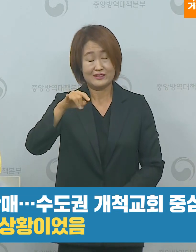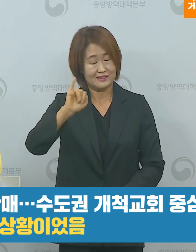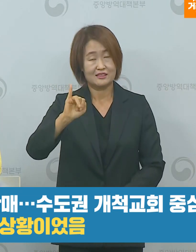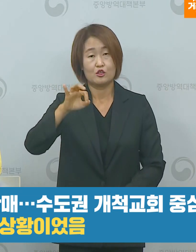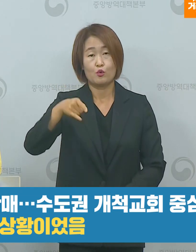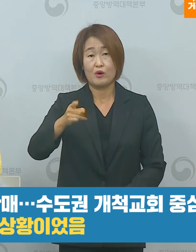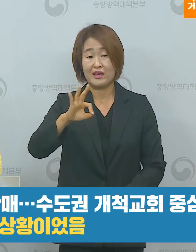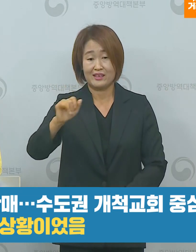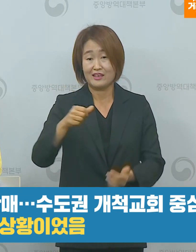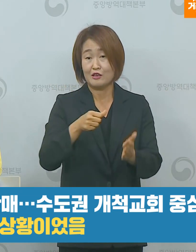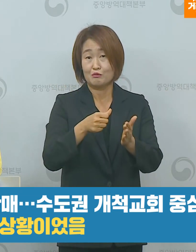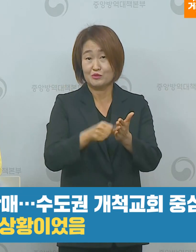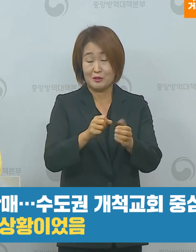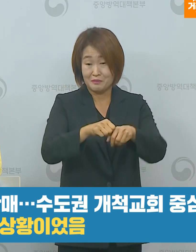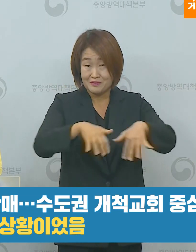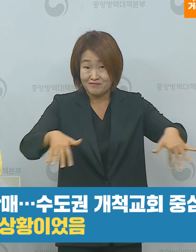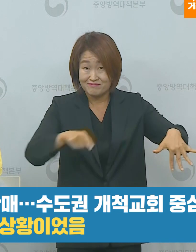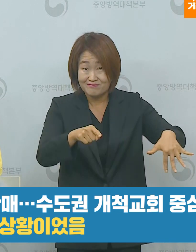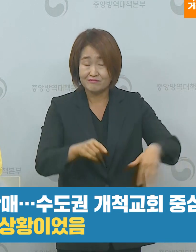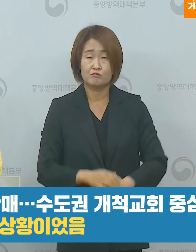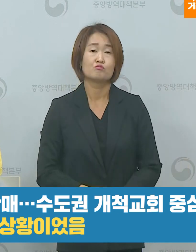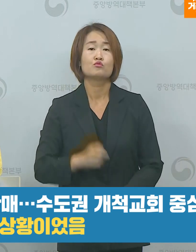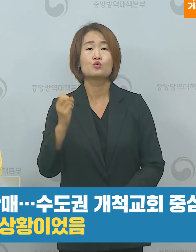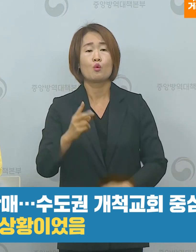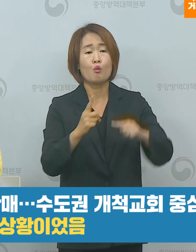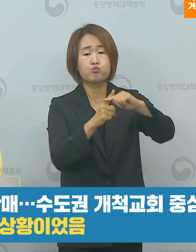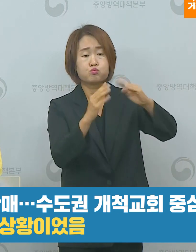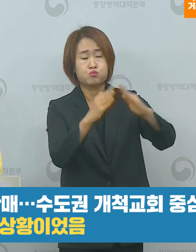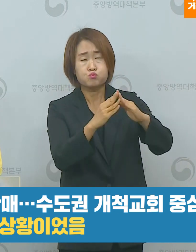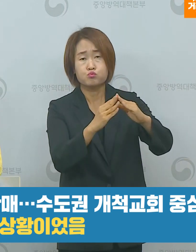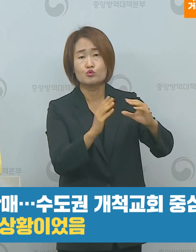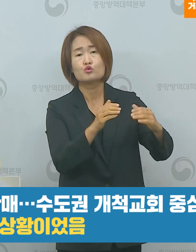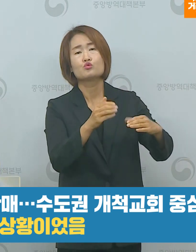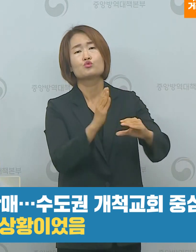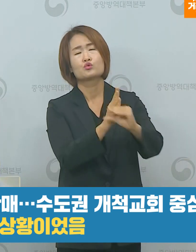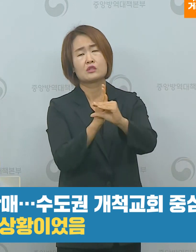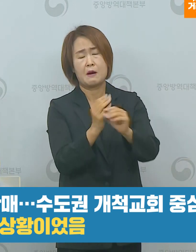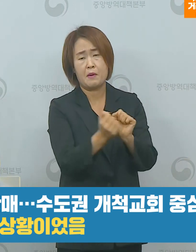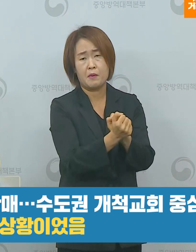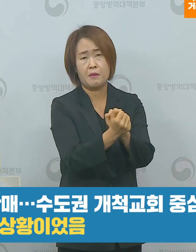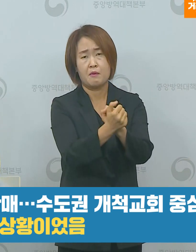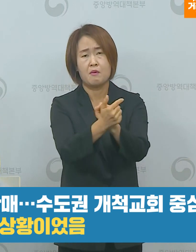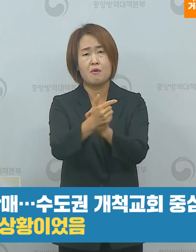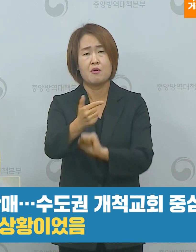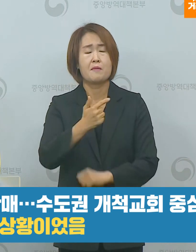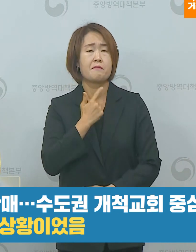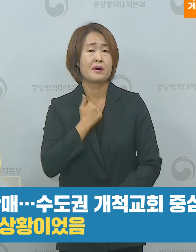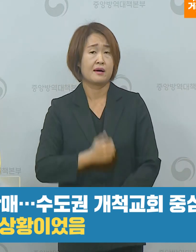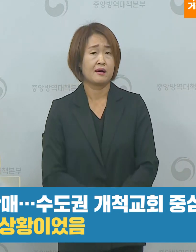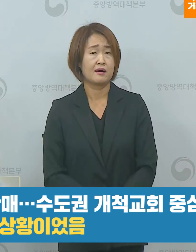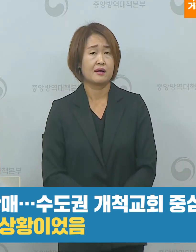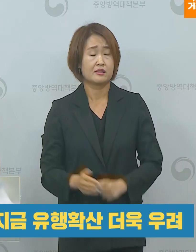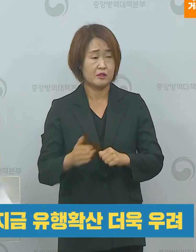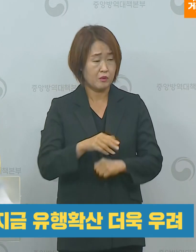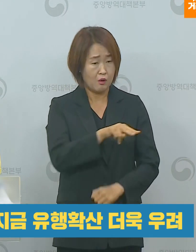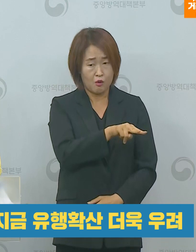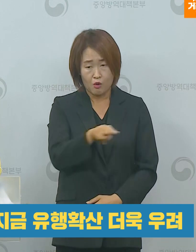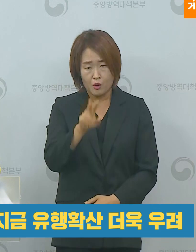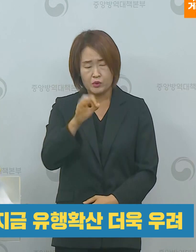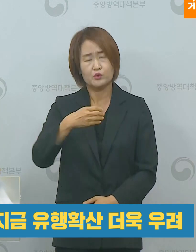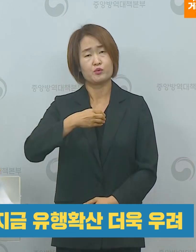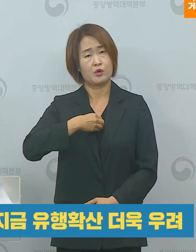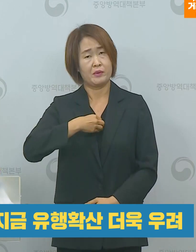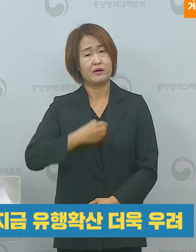또 수도권 개척교회를 중심으로 한 감염 확산도 위험한 상황이었음에 틀림없습니다.